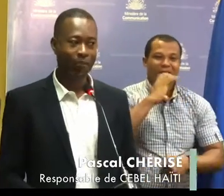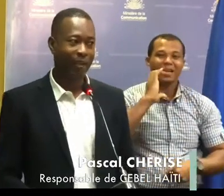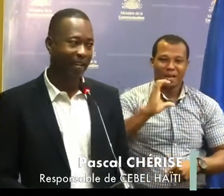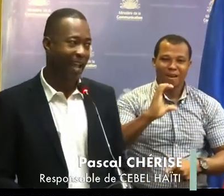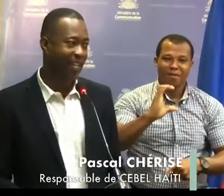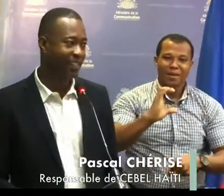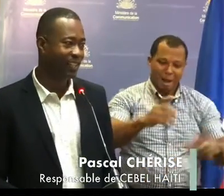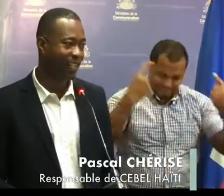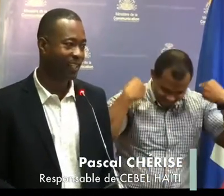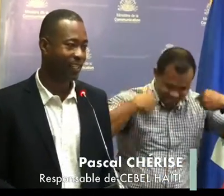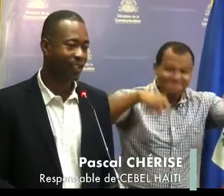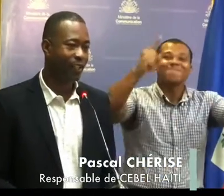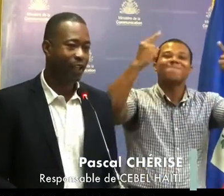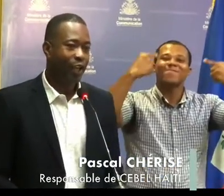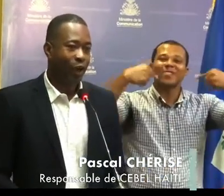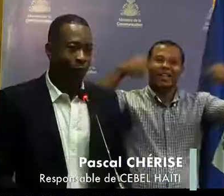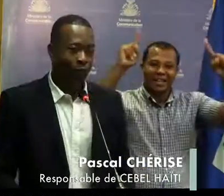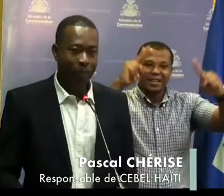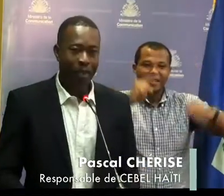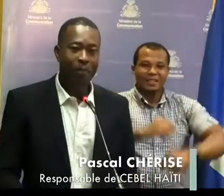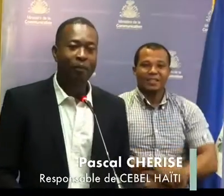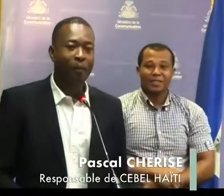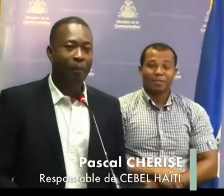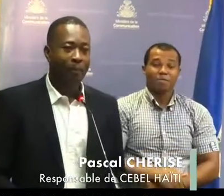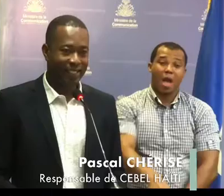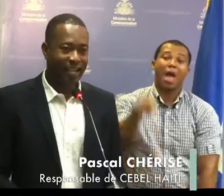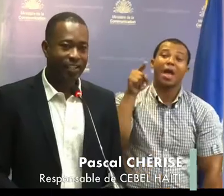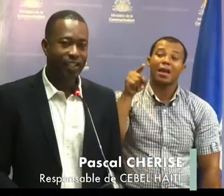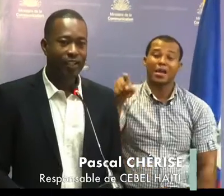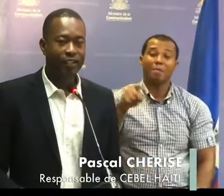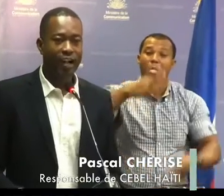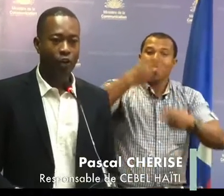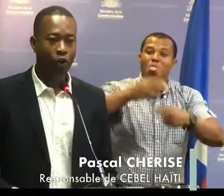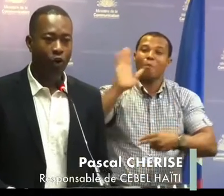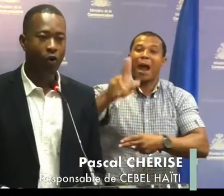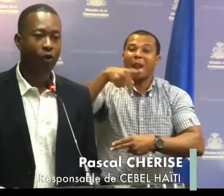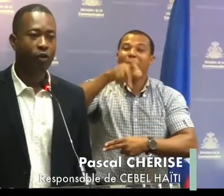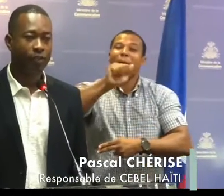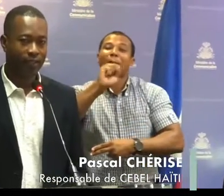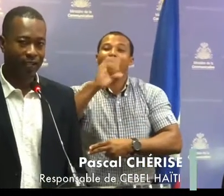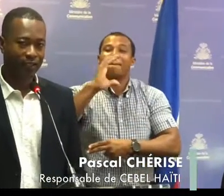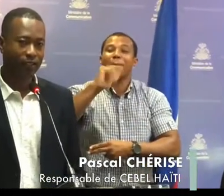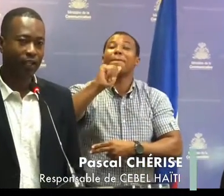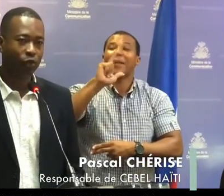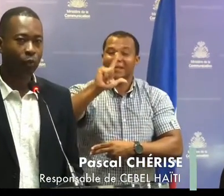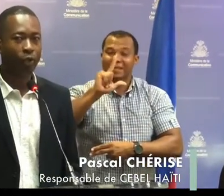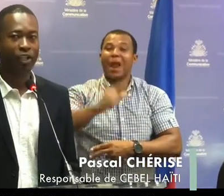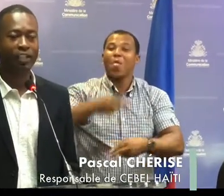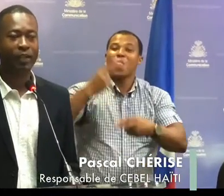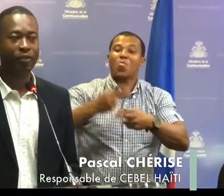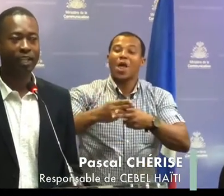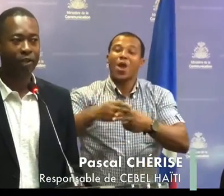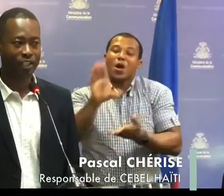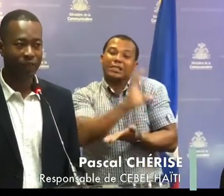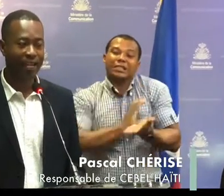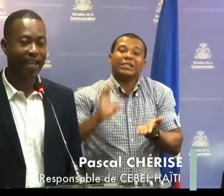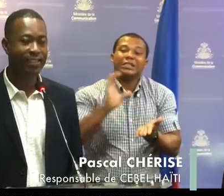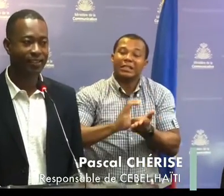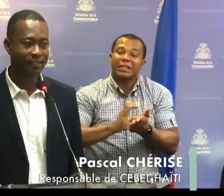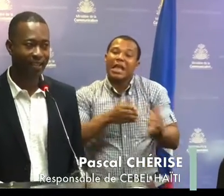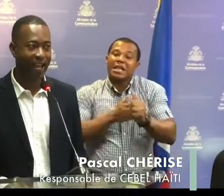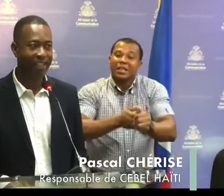a réalisé. Moi-même, Pascal Chéris, non, centre d'entrepreneurship et de leadership